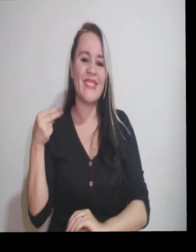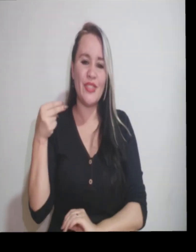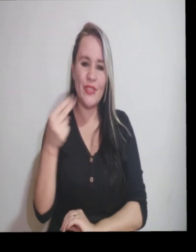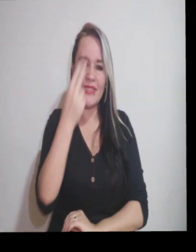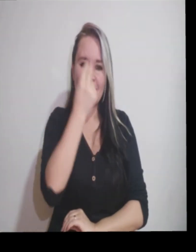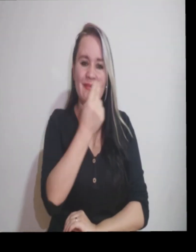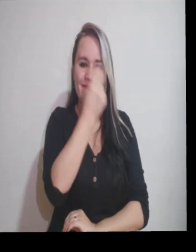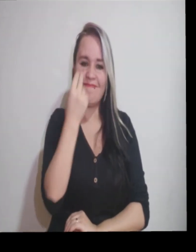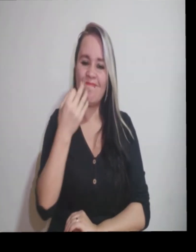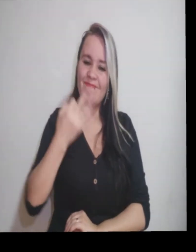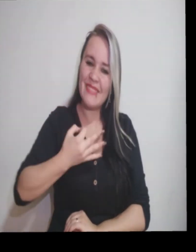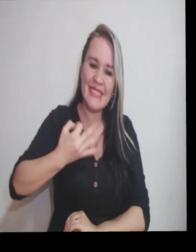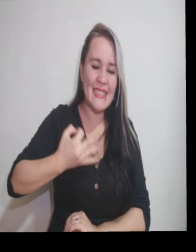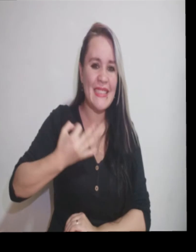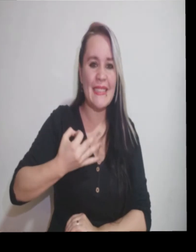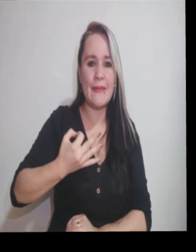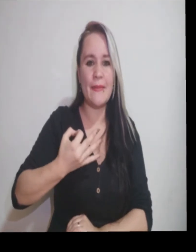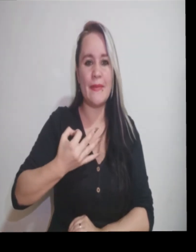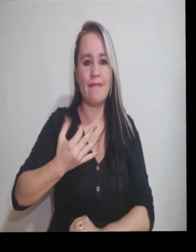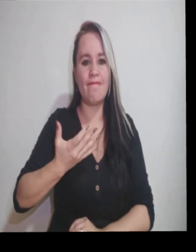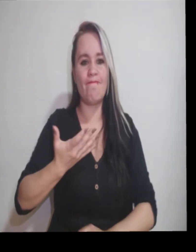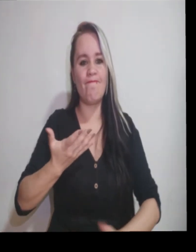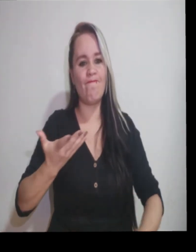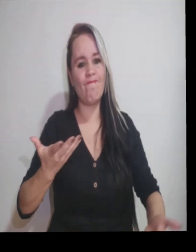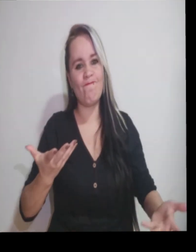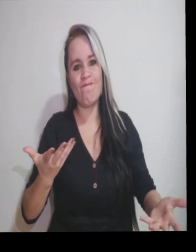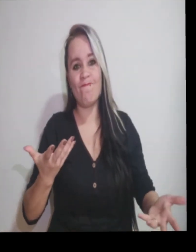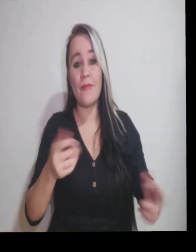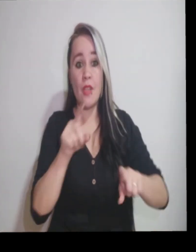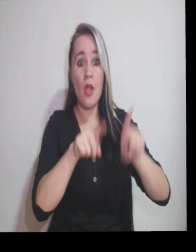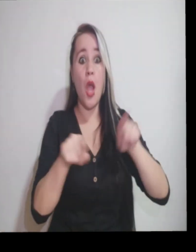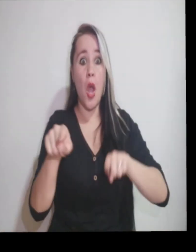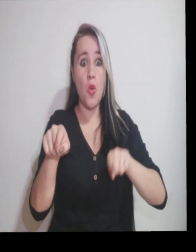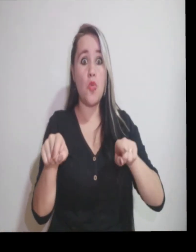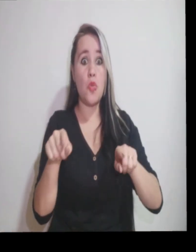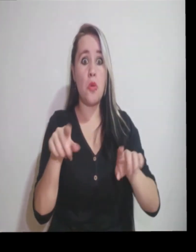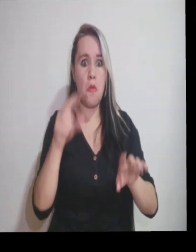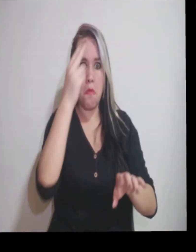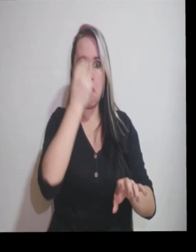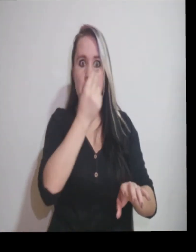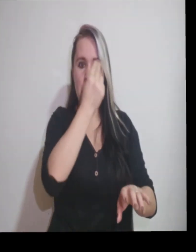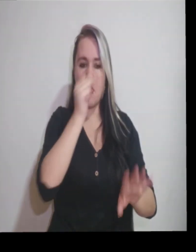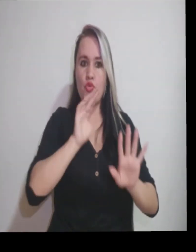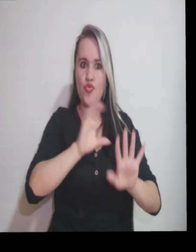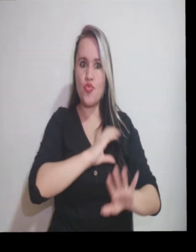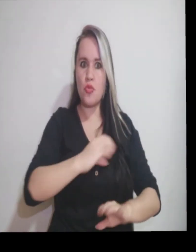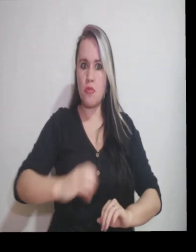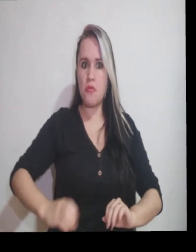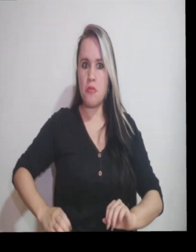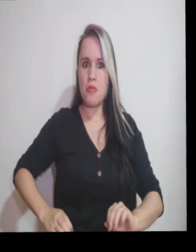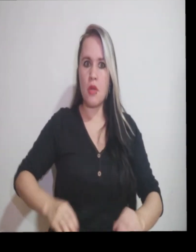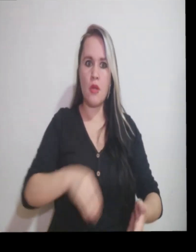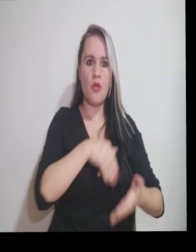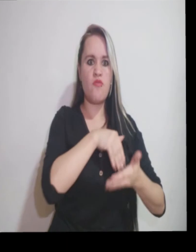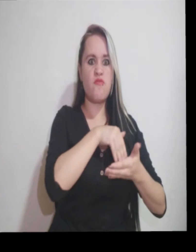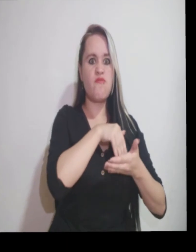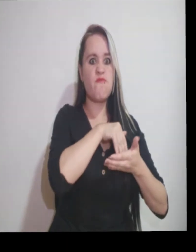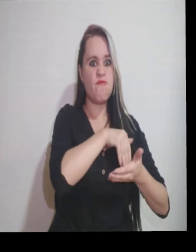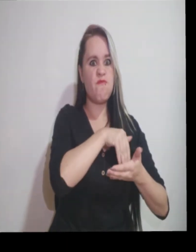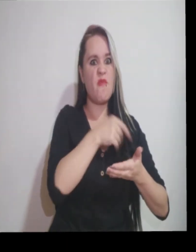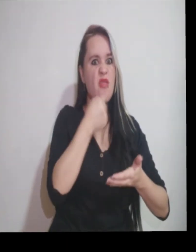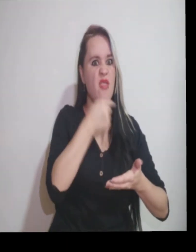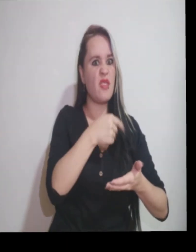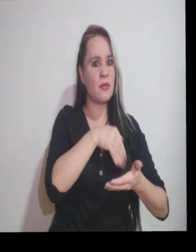anticlericalismo. En la historia del cristianismo ha habido anticlericalismo casi siempre en el sentido